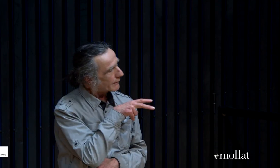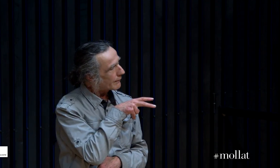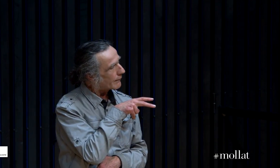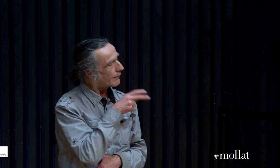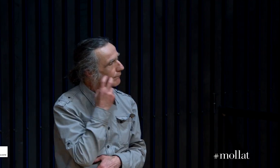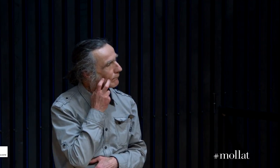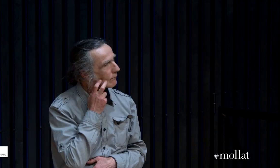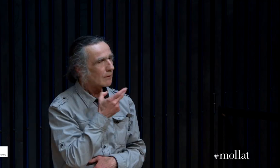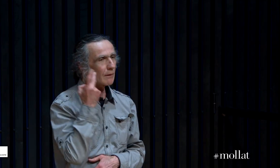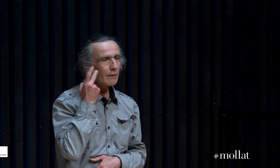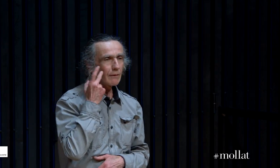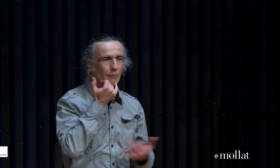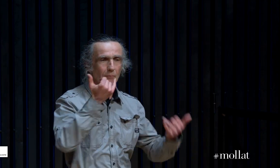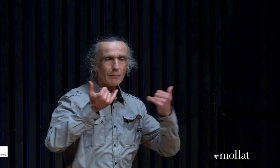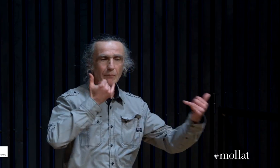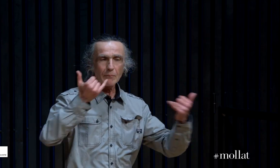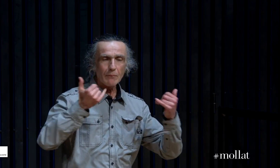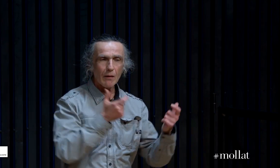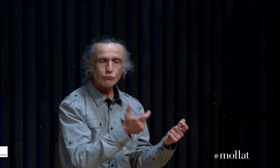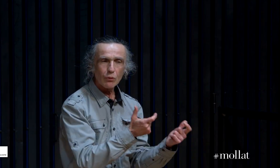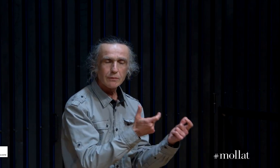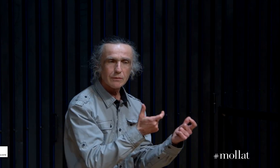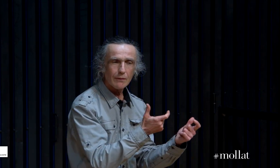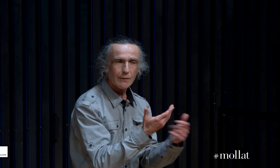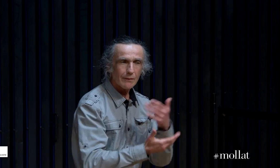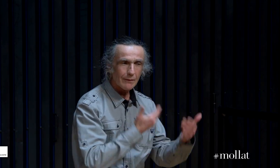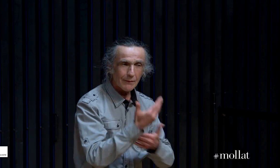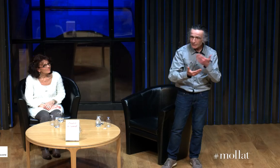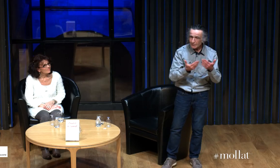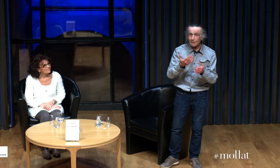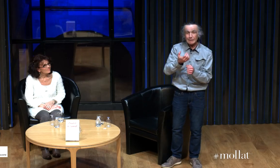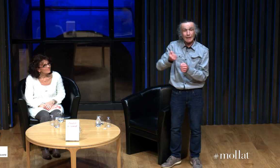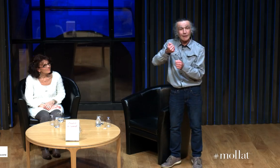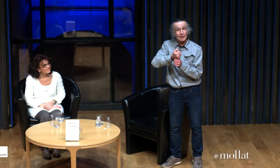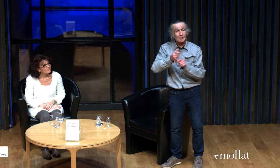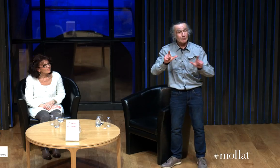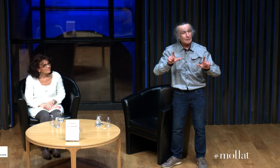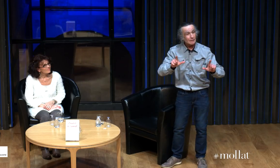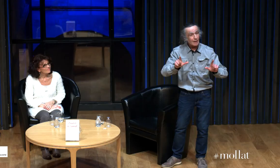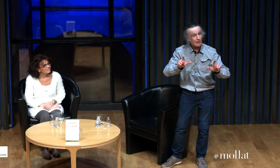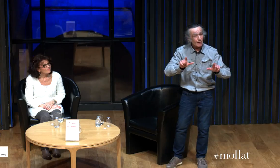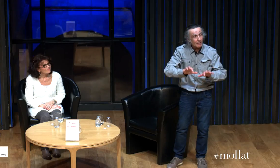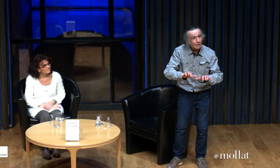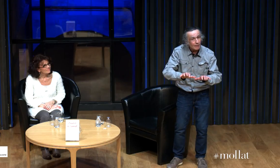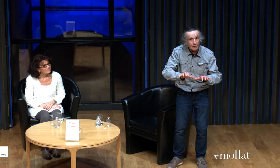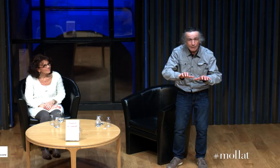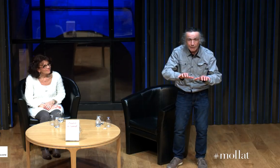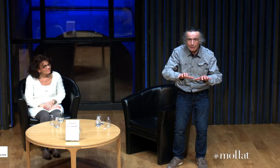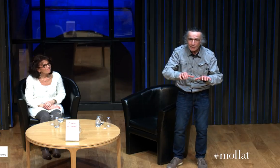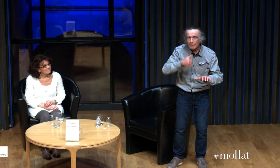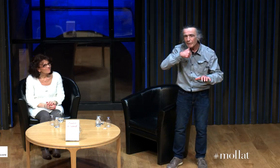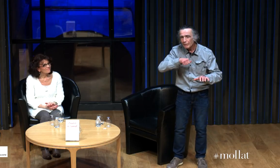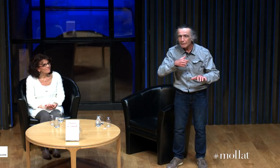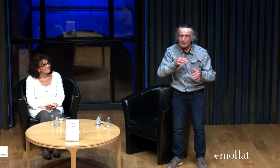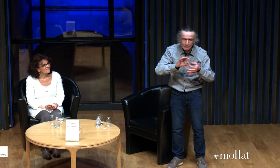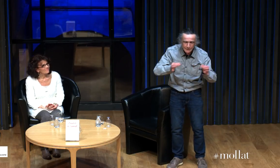il y a eu après le Minitel, hein, et puis moi je me disais, les entendants, ils ont la chance, ils prennent le téléphone fixe et ils peuvent communiquer. Nous, on a eu